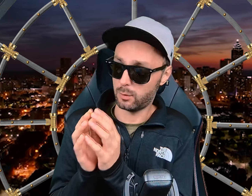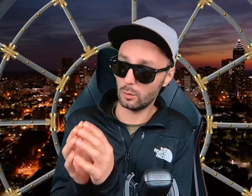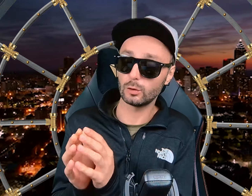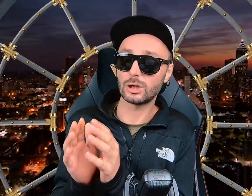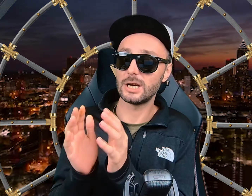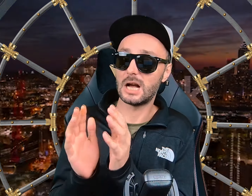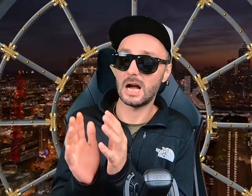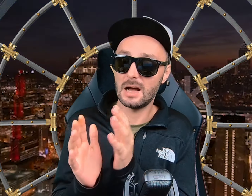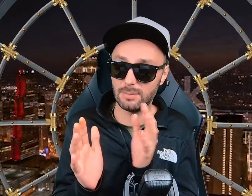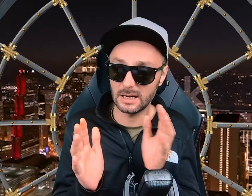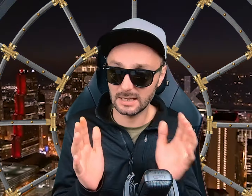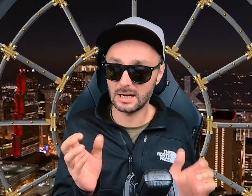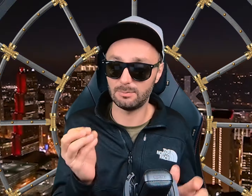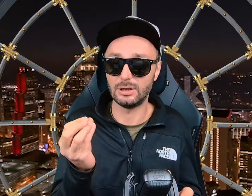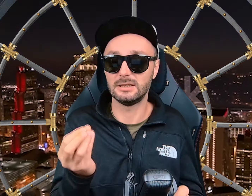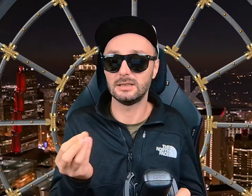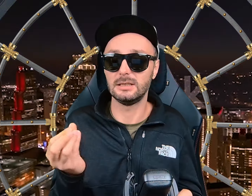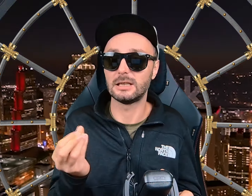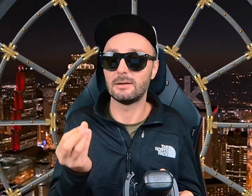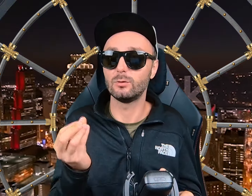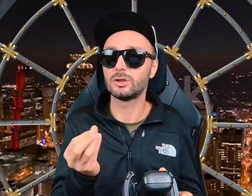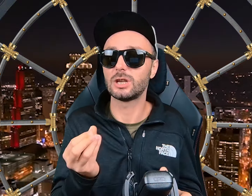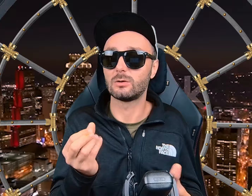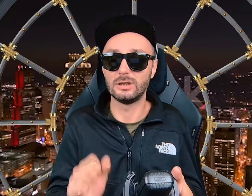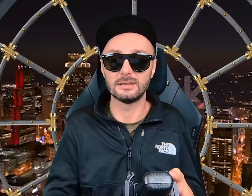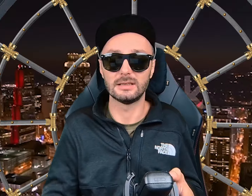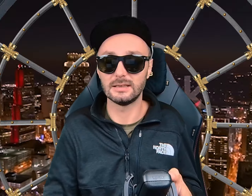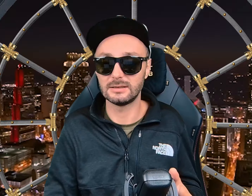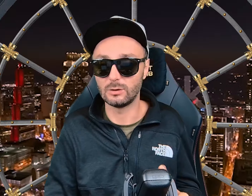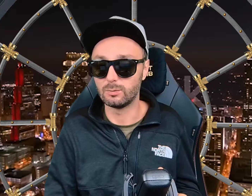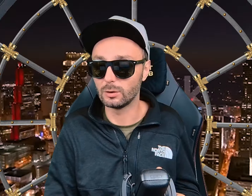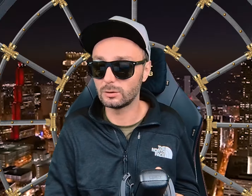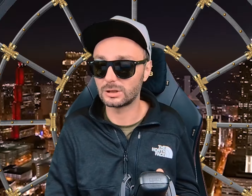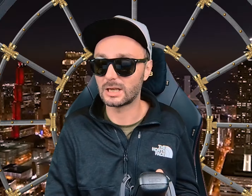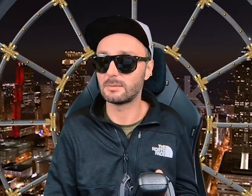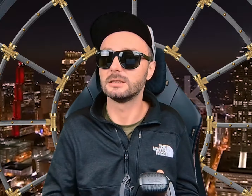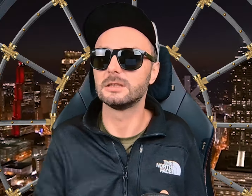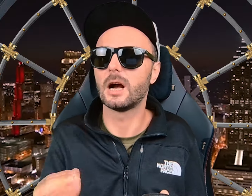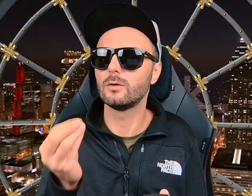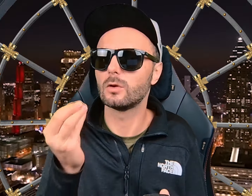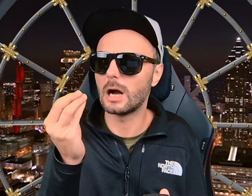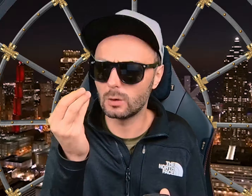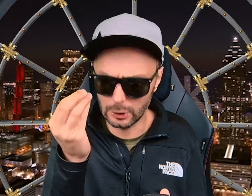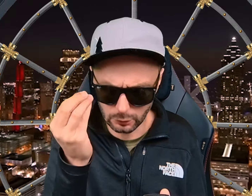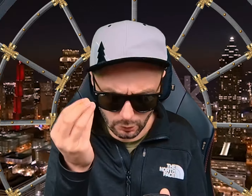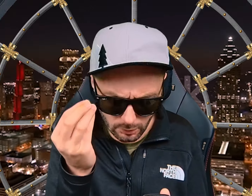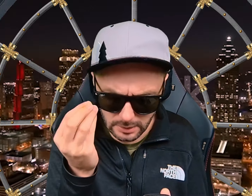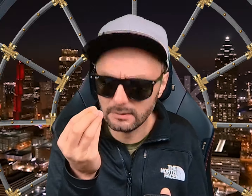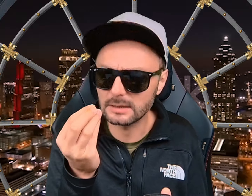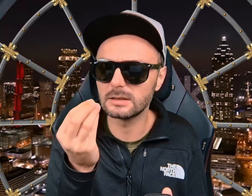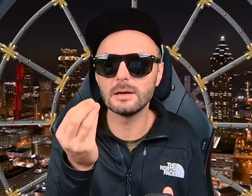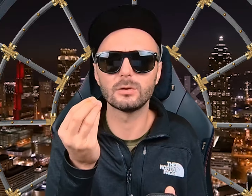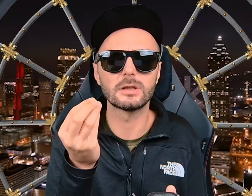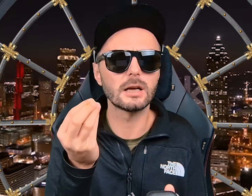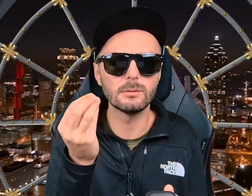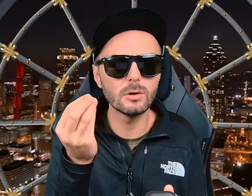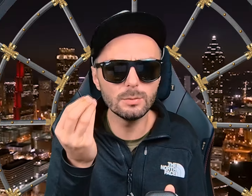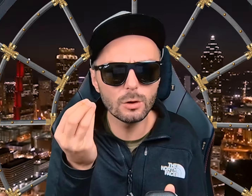pokušaj napada na prijedsednika Vučića Koji je se desio u Potočarma i izjavio kako je to, molim vas lijepo, dragi moj Bio